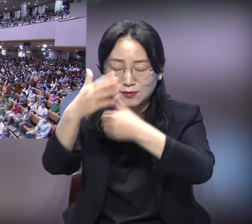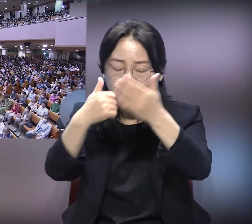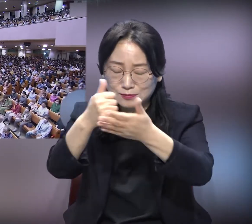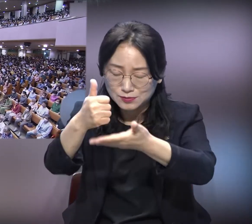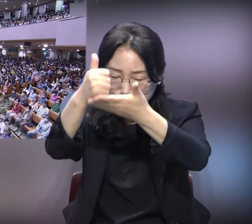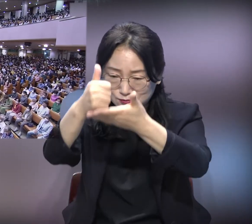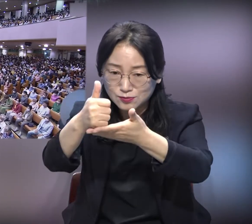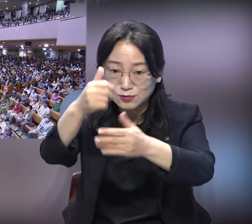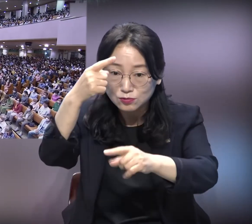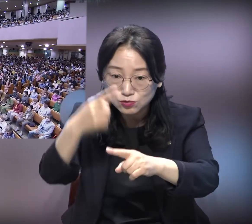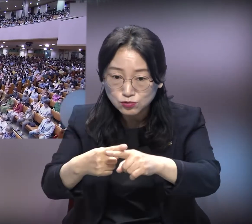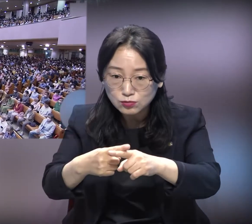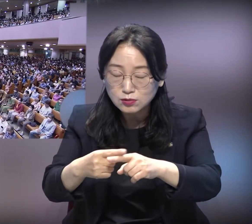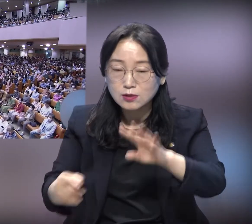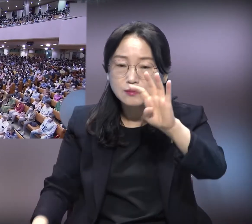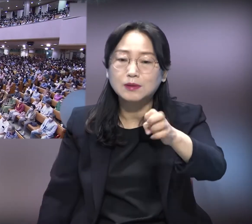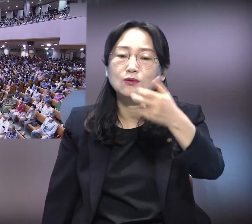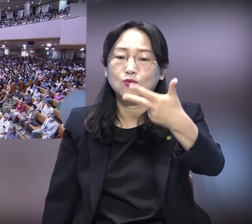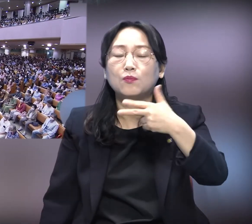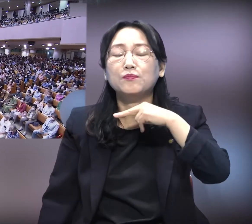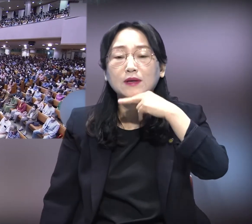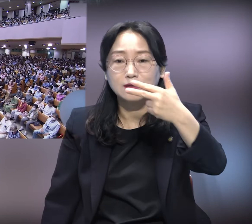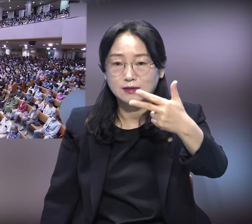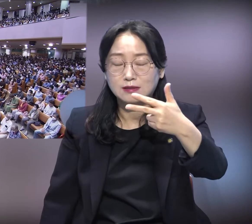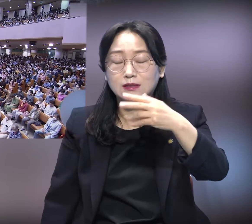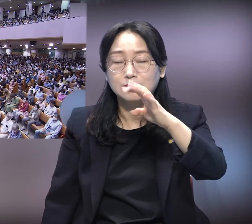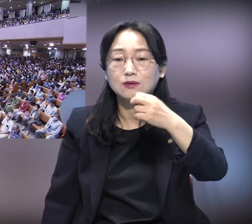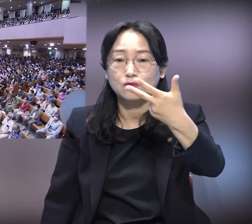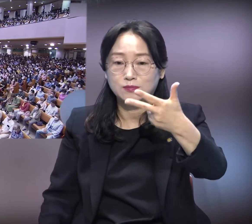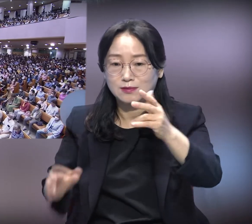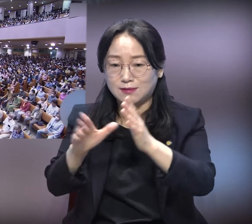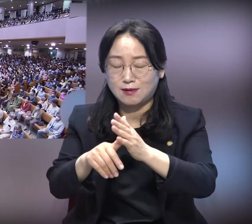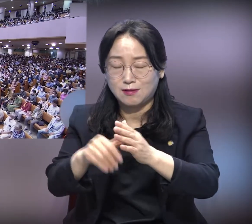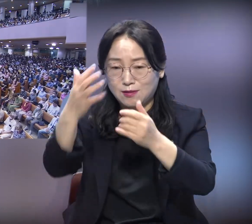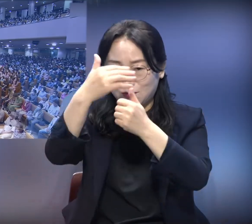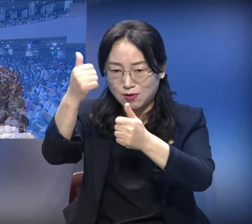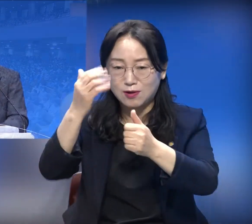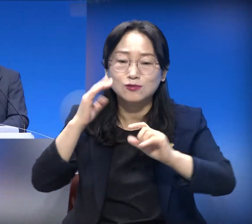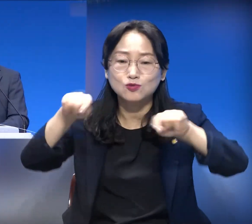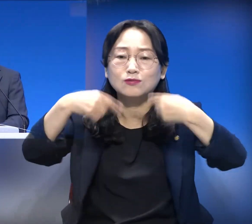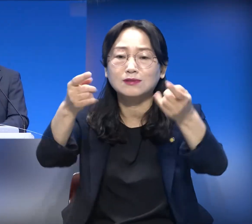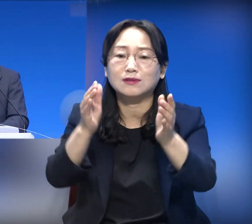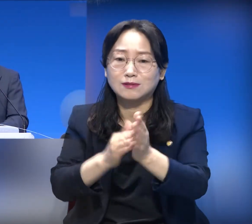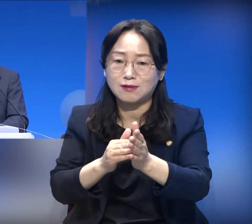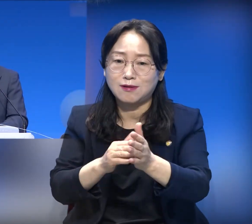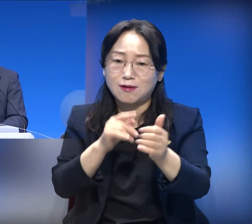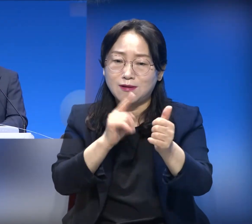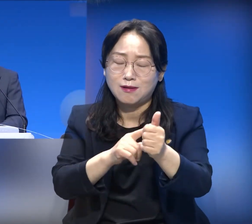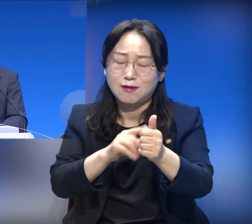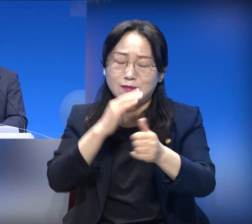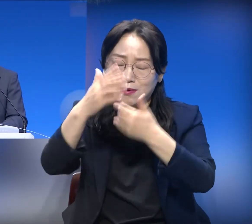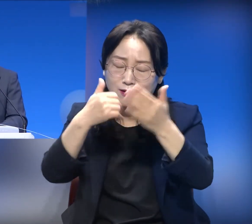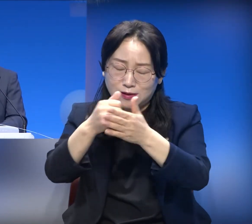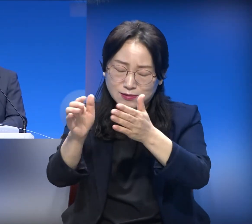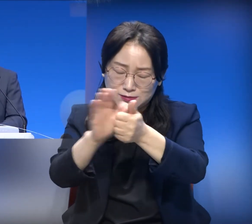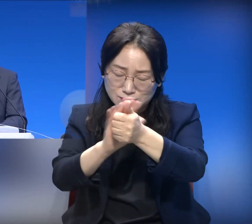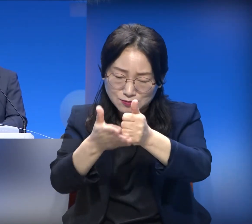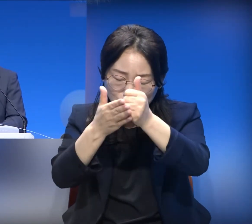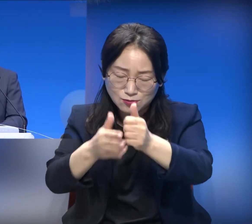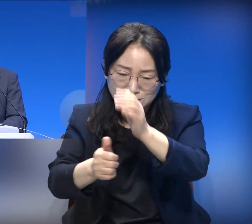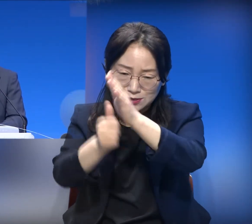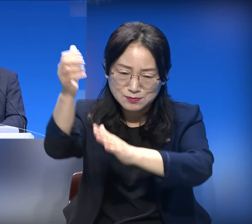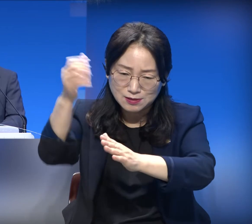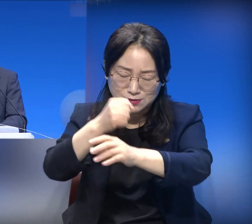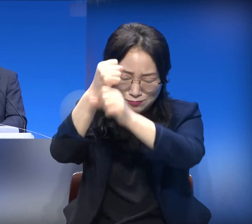살다가 47세로 부르심을 받고 천국에 갔습니다. 그런 예수 믿고 하나님 섬기며 희망이라는 선을, 그 끈을 꼭